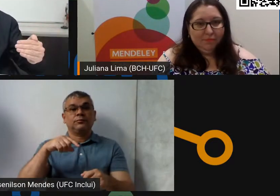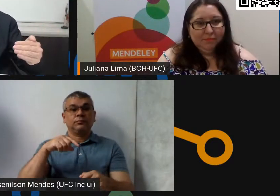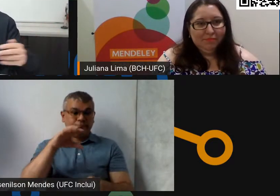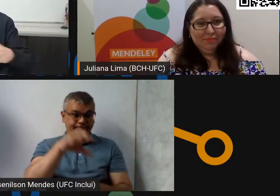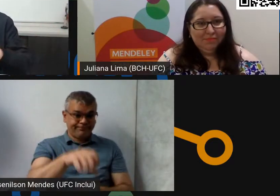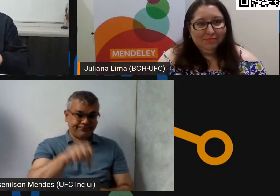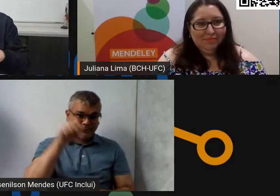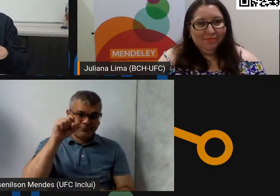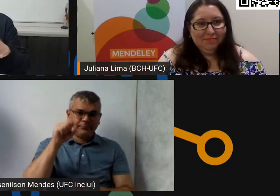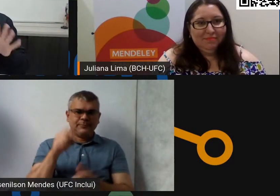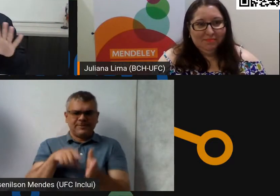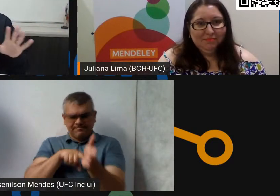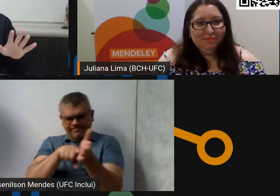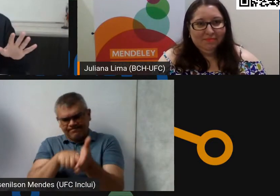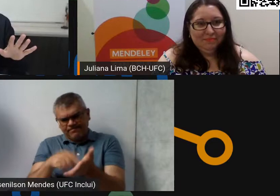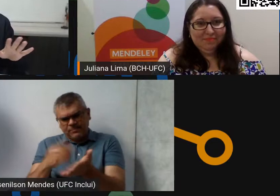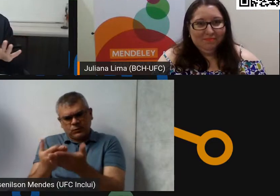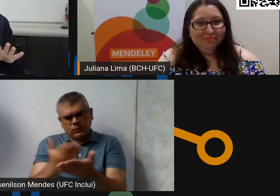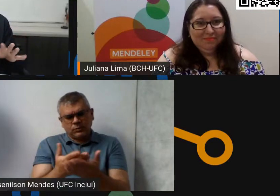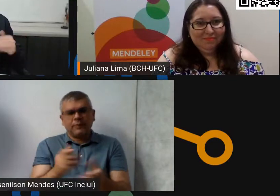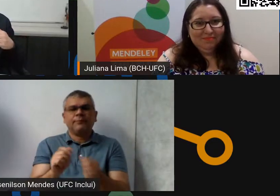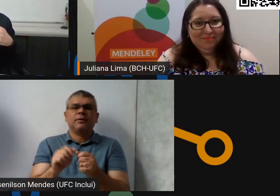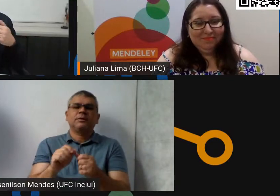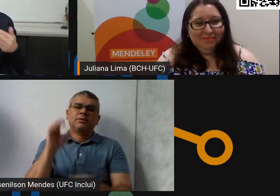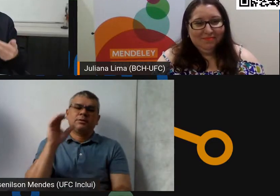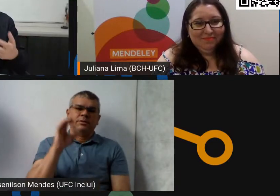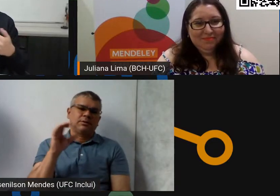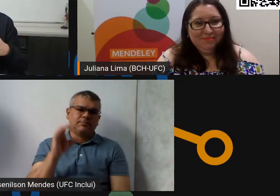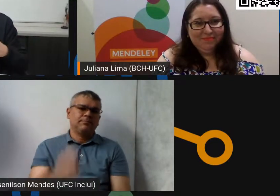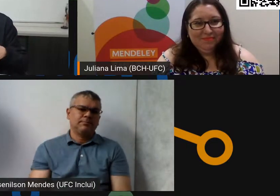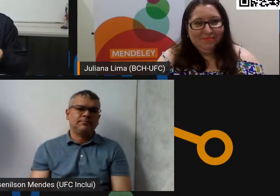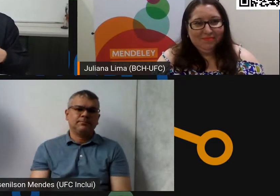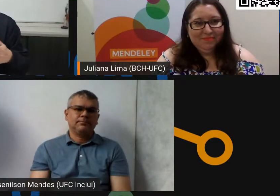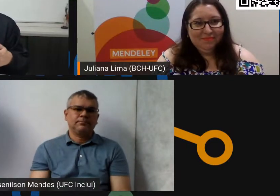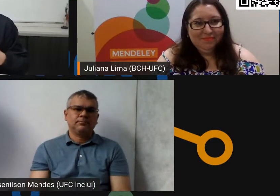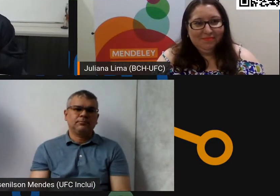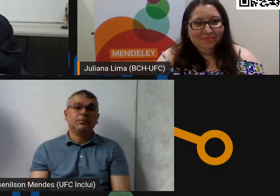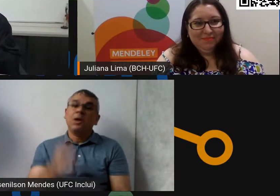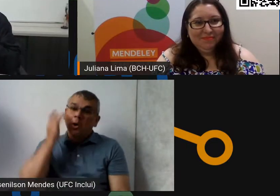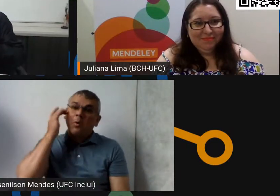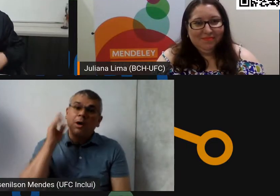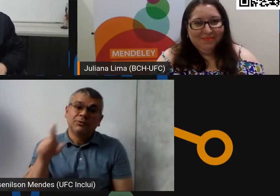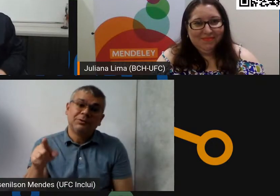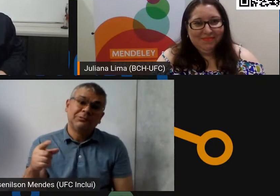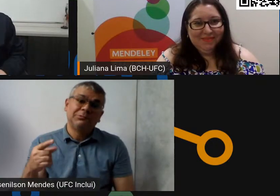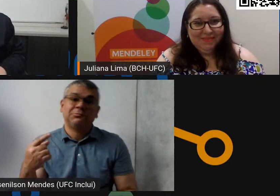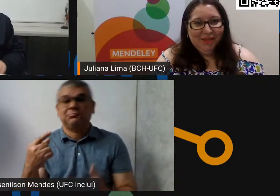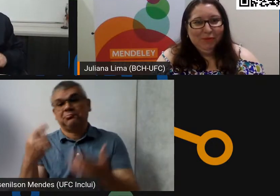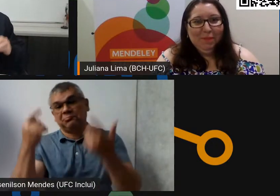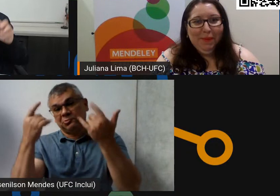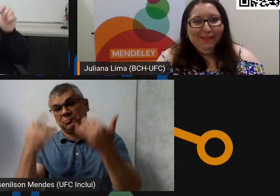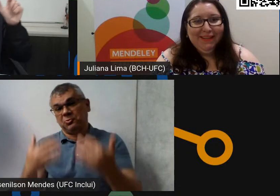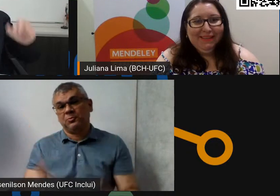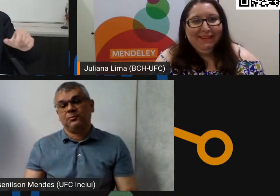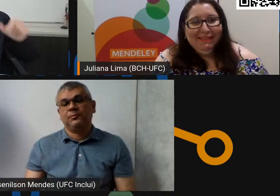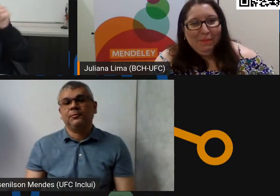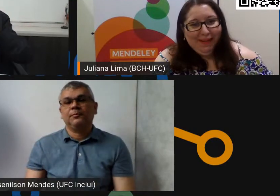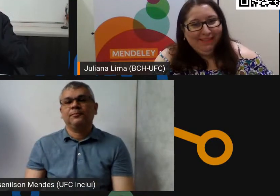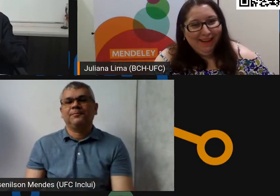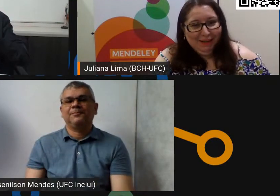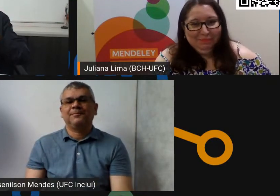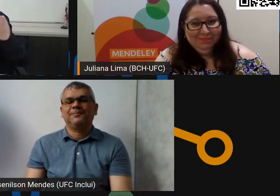para fazer ciência. Não sei se é bem por aí, mas é o que eu pude interpretar do que você me explicou. Porque cada um vai dando... Eu